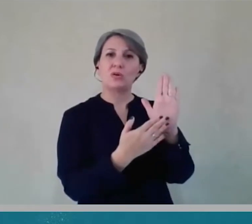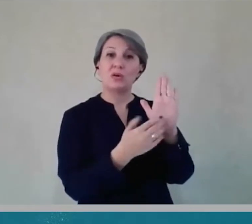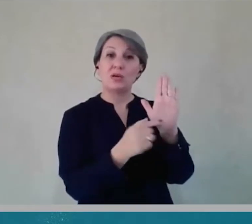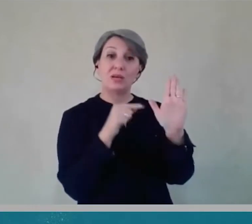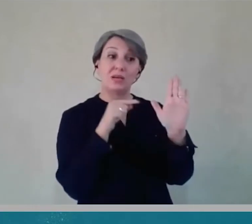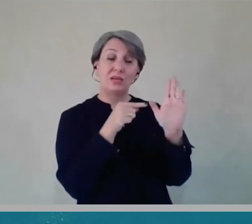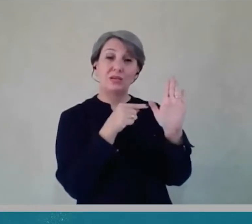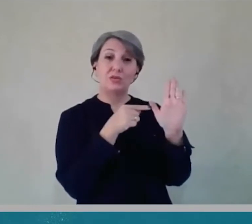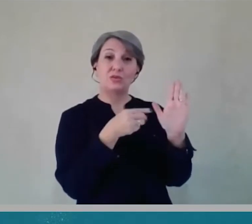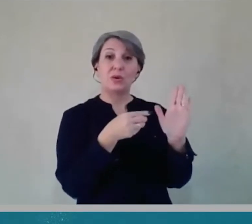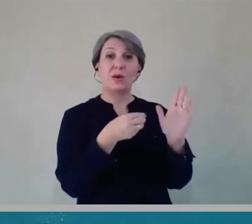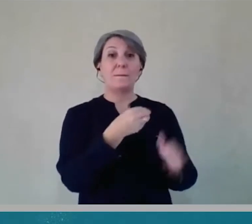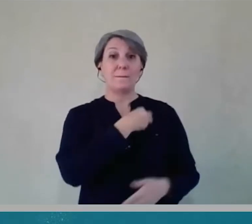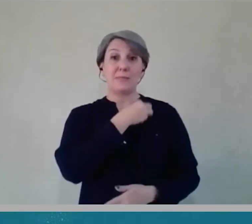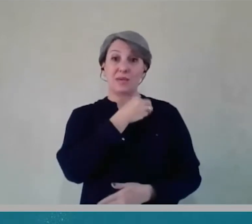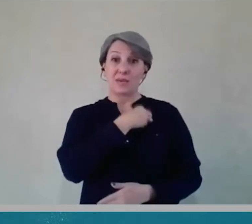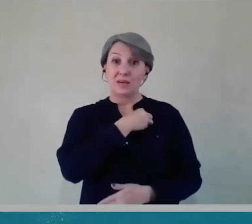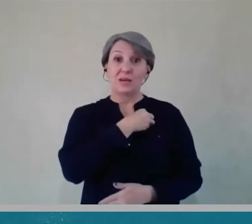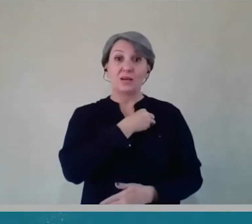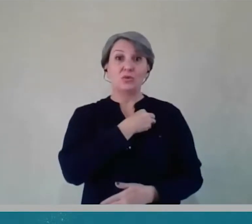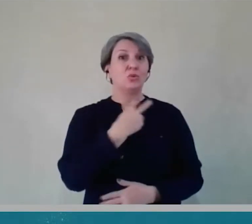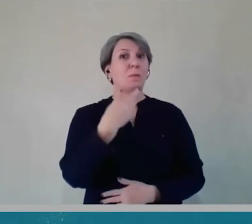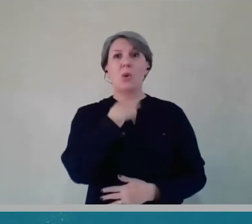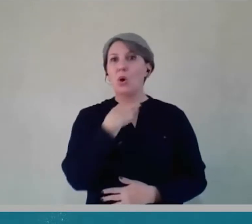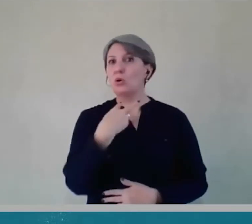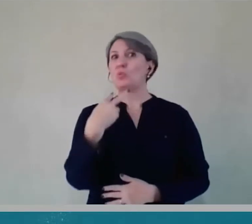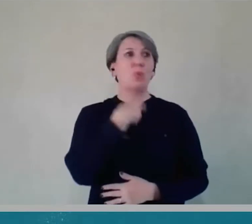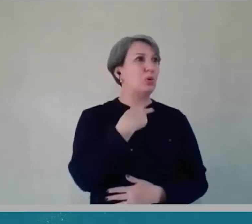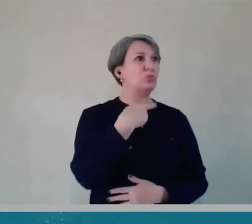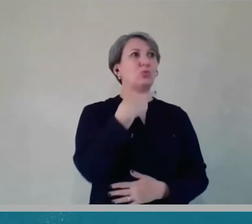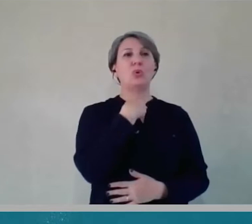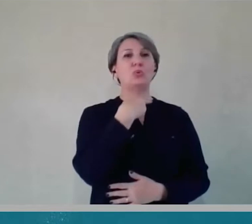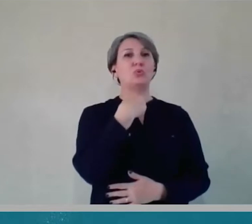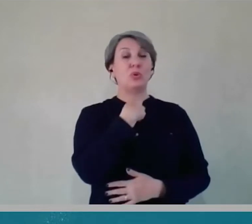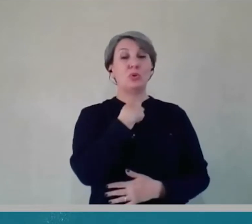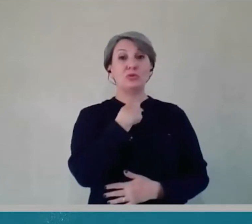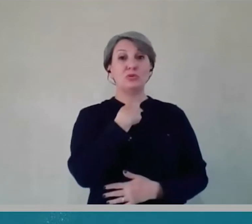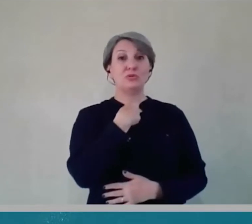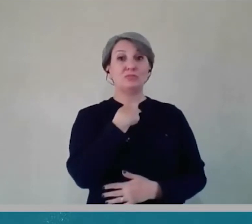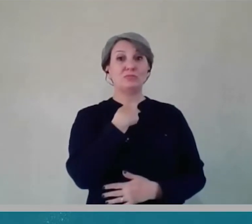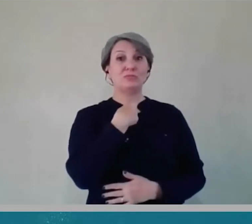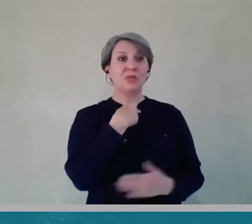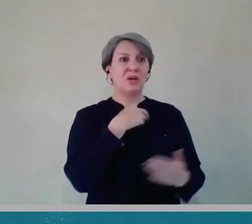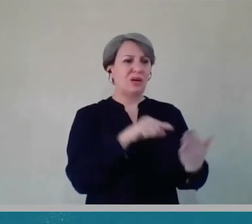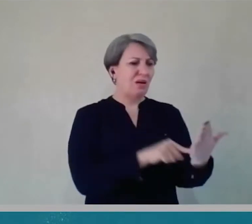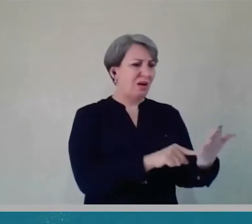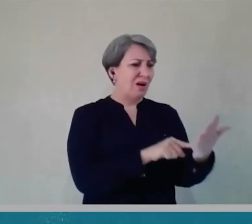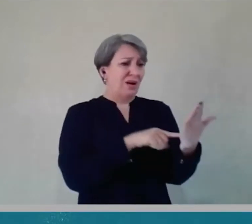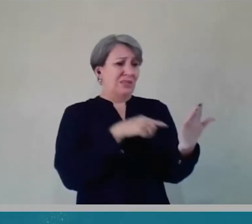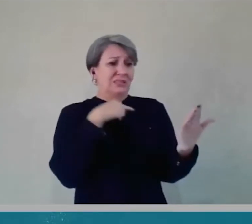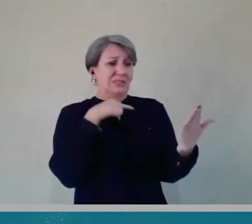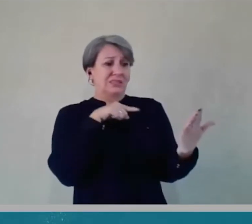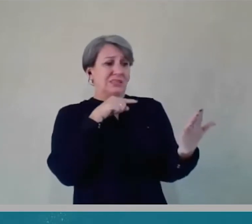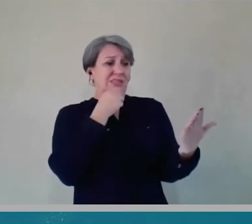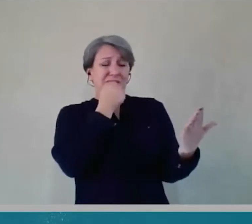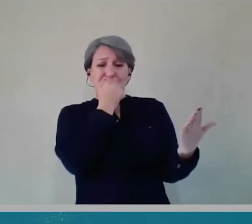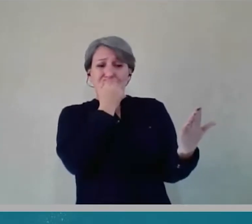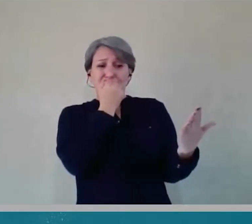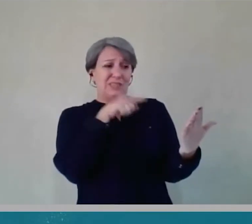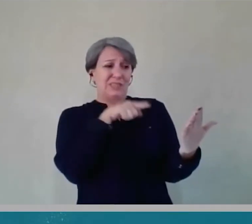pode, ele vira um gigante, ele vira um monstro e vai devorar você.